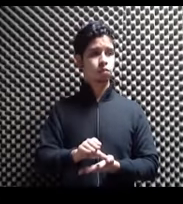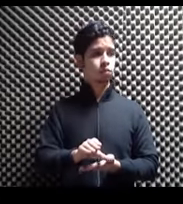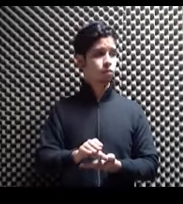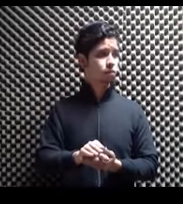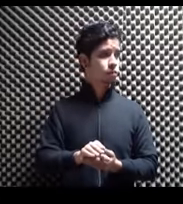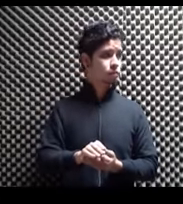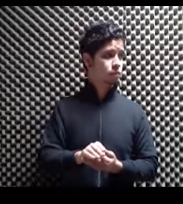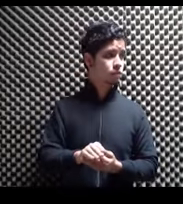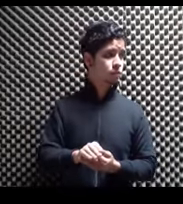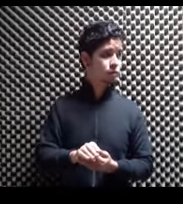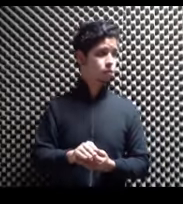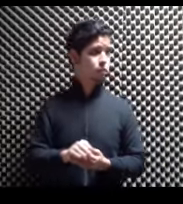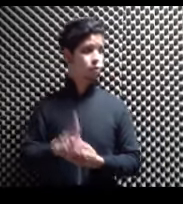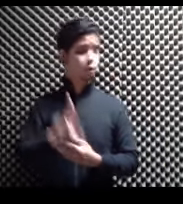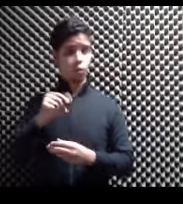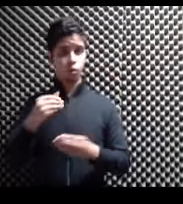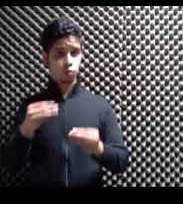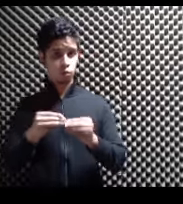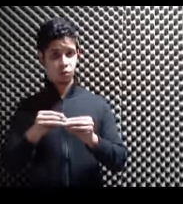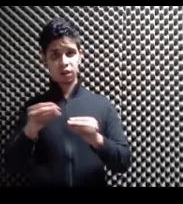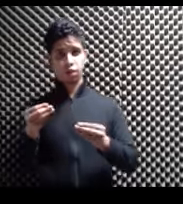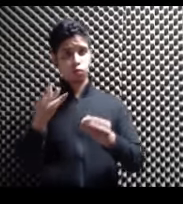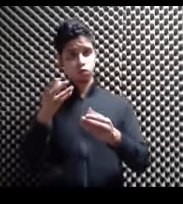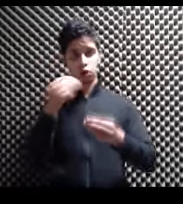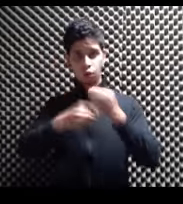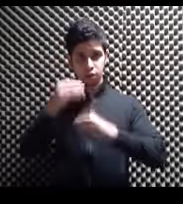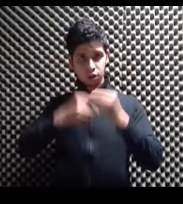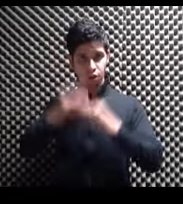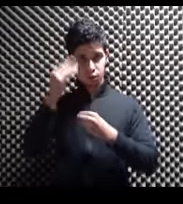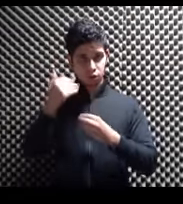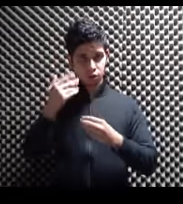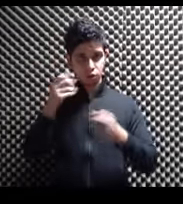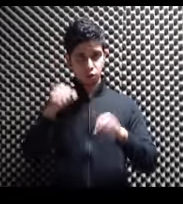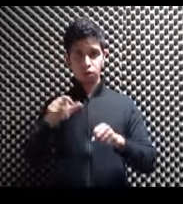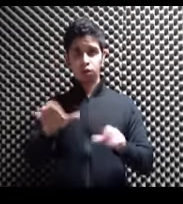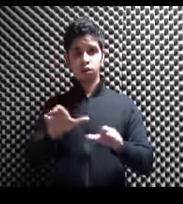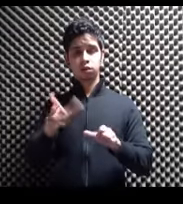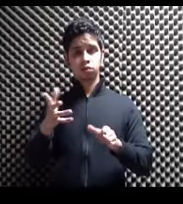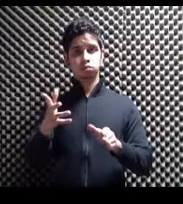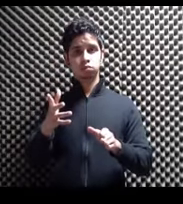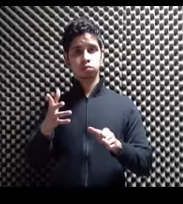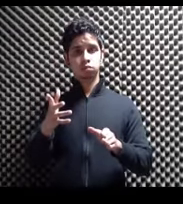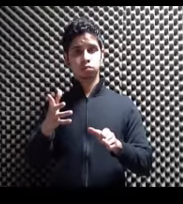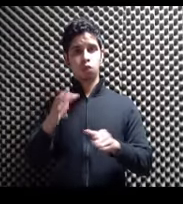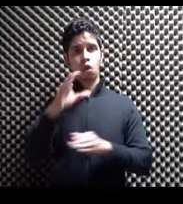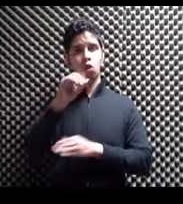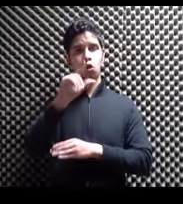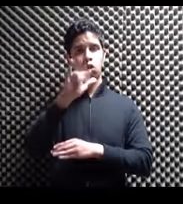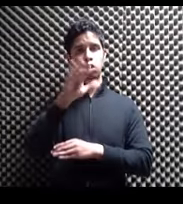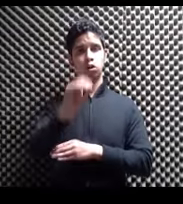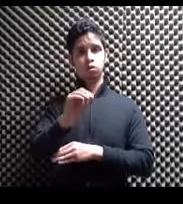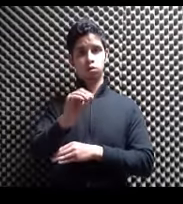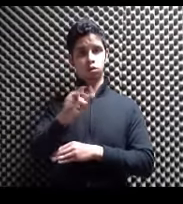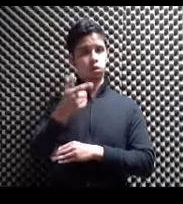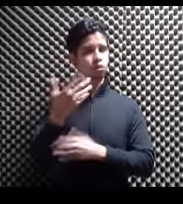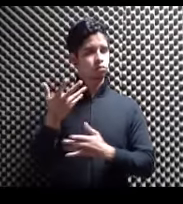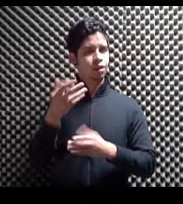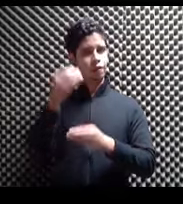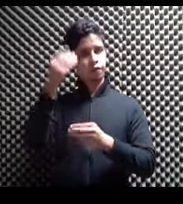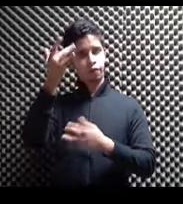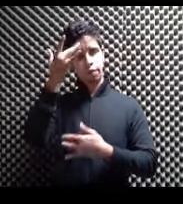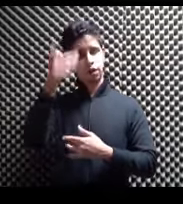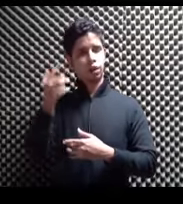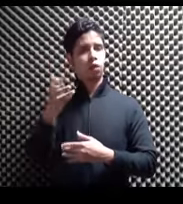comida rápido, porque le debemos ocasionar la muerte, un cólico, que es una condición que le da a los caballos. Uh-huh. Pero un caballo se